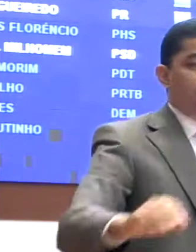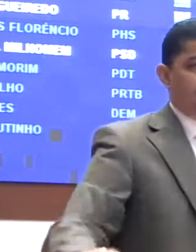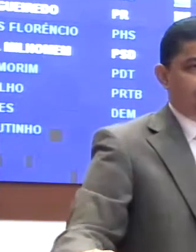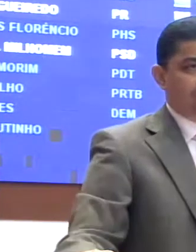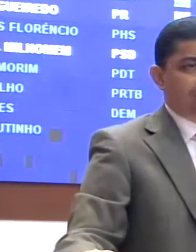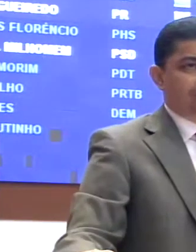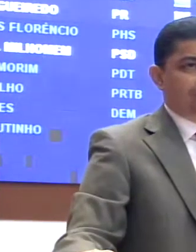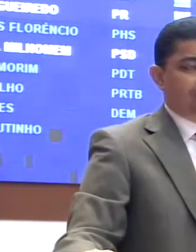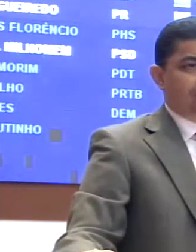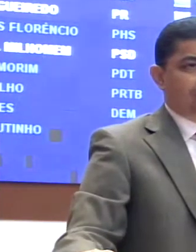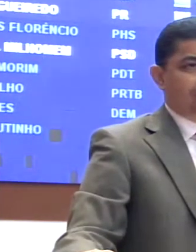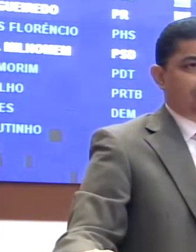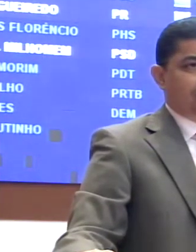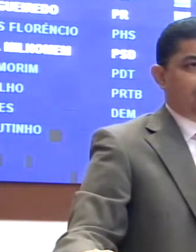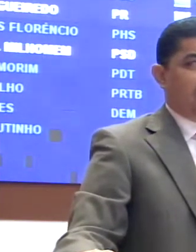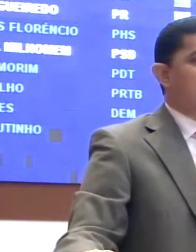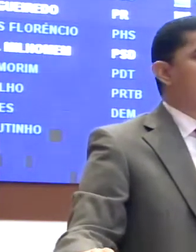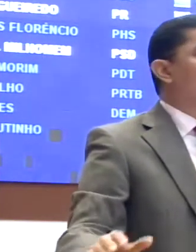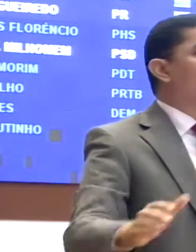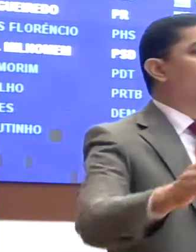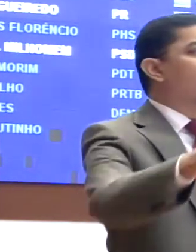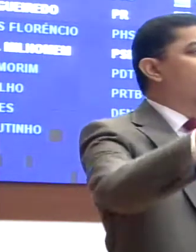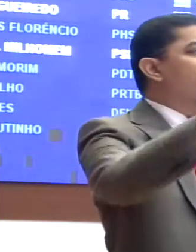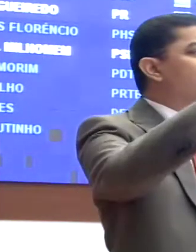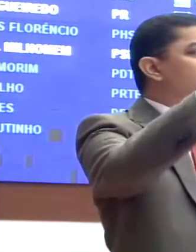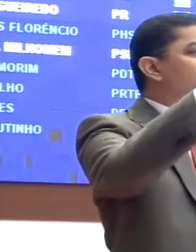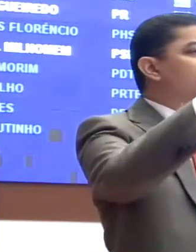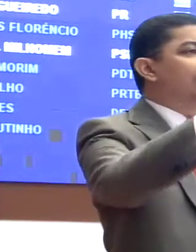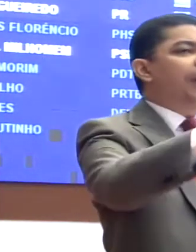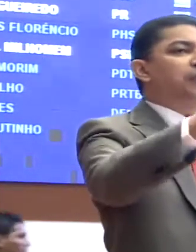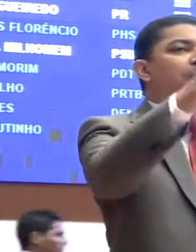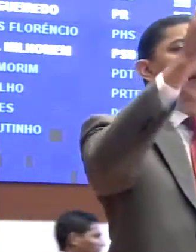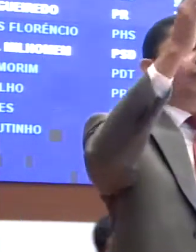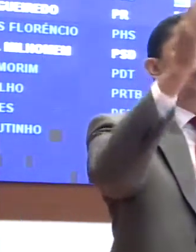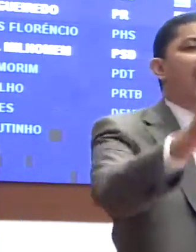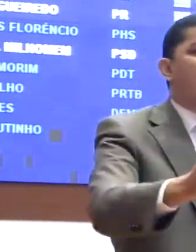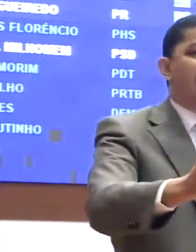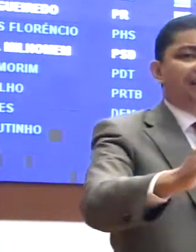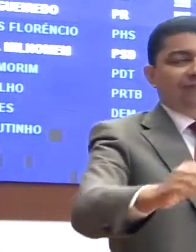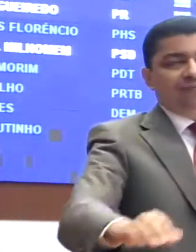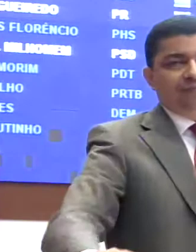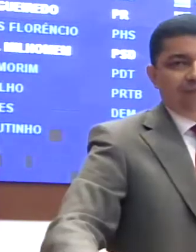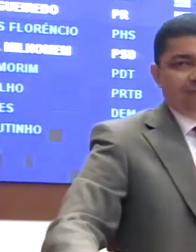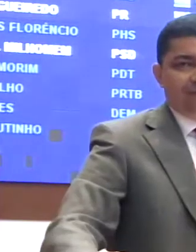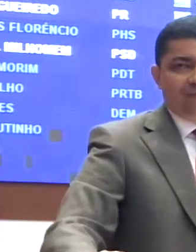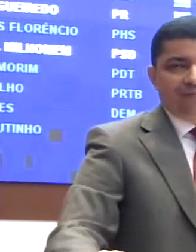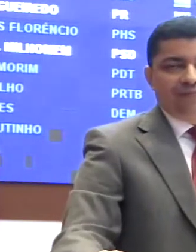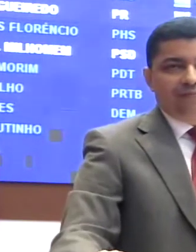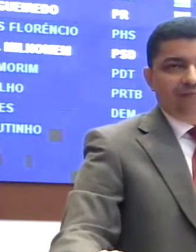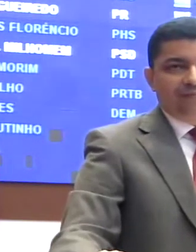estado possui, que é algo absolutamente peculiar